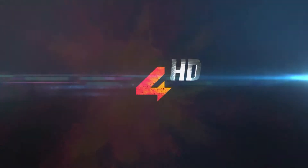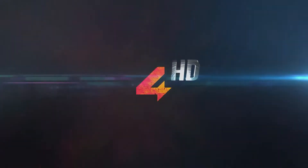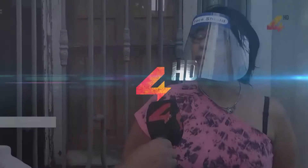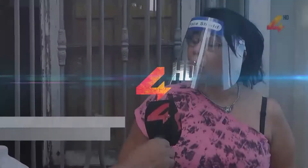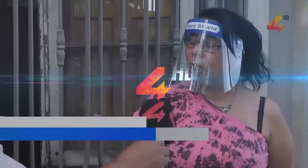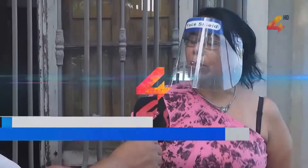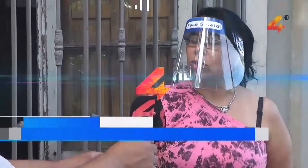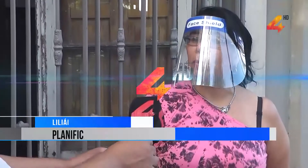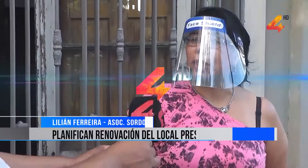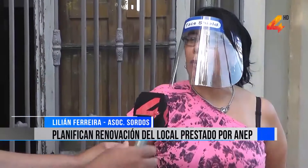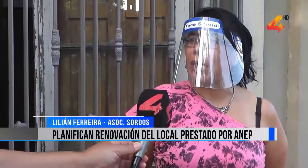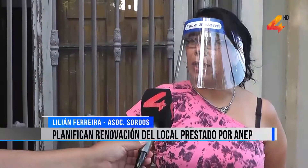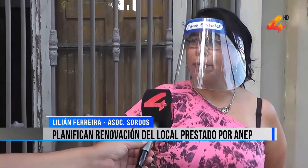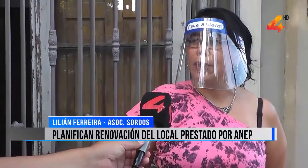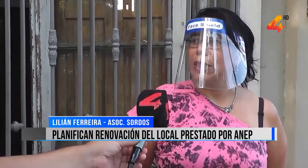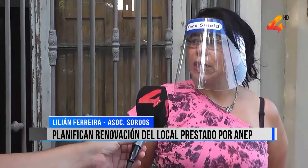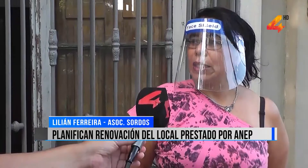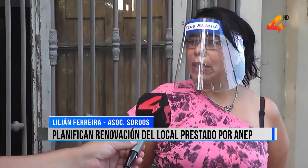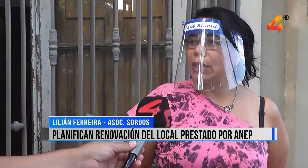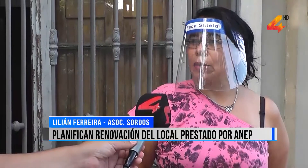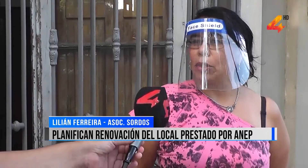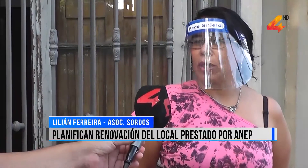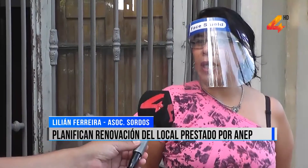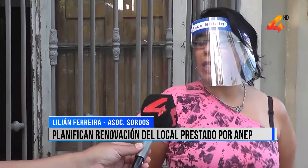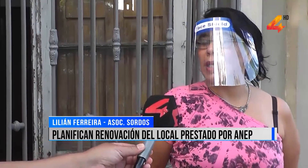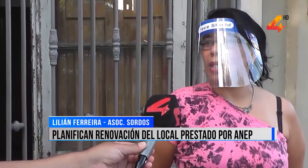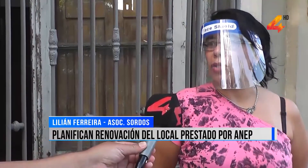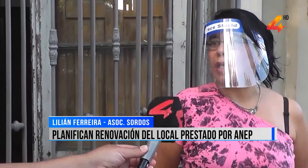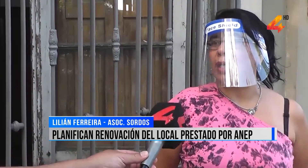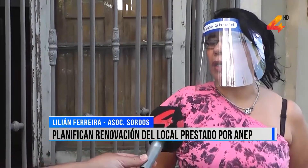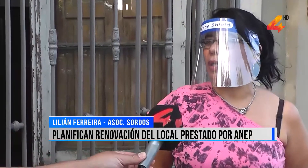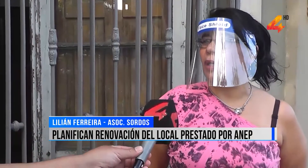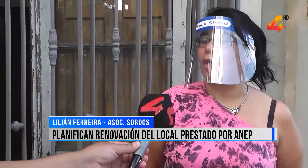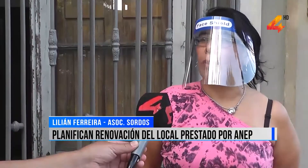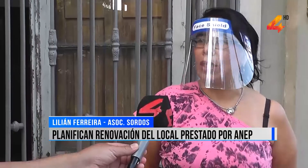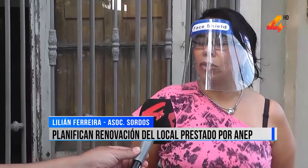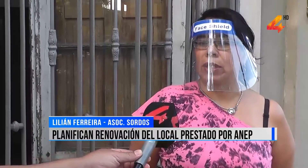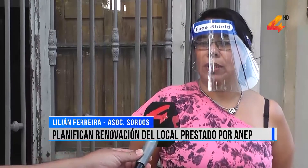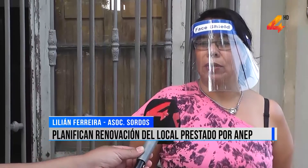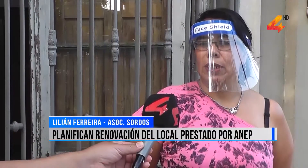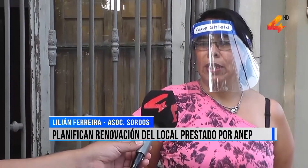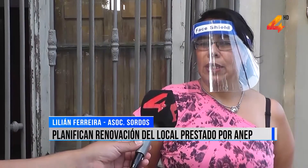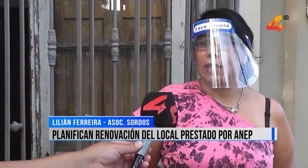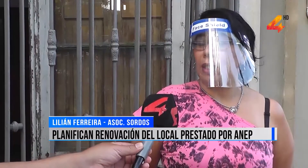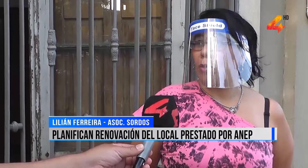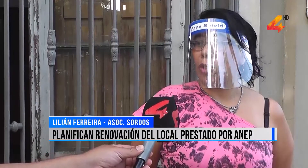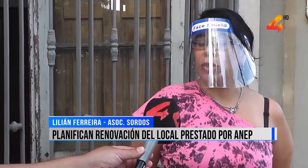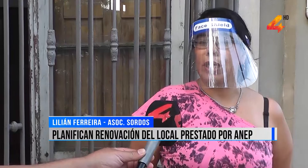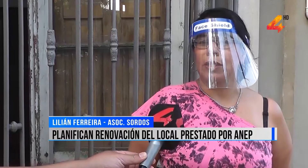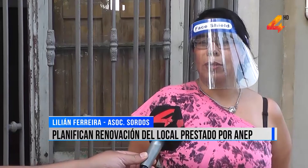Este local es un préstamo de ANEP y bueno, cada 10 años hay que renovar el contrato. Se renovó el contrato,